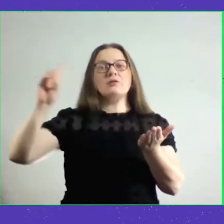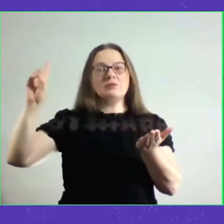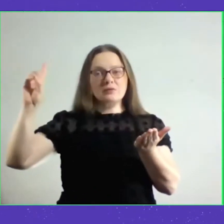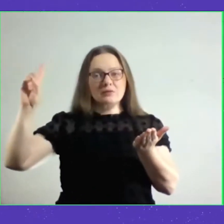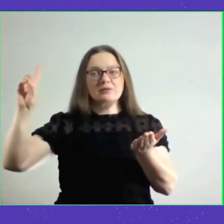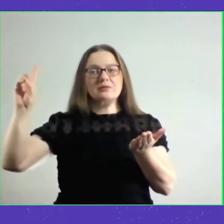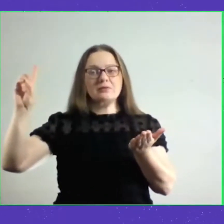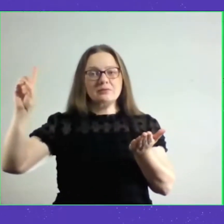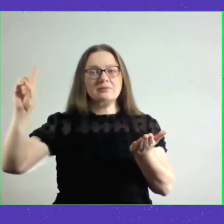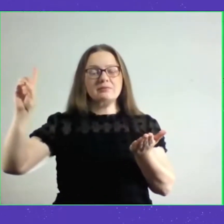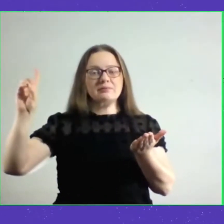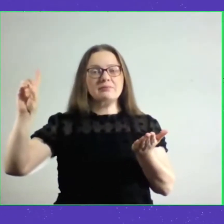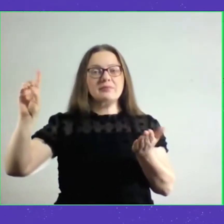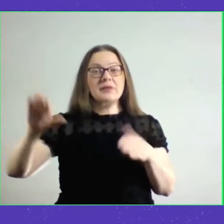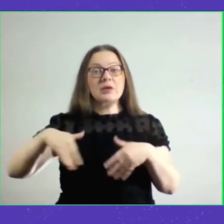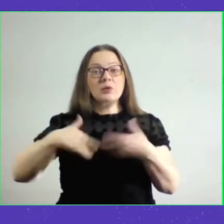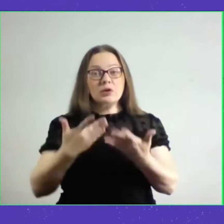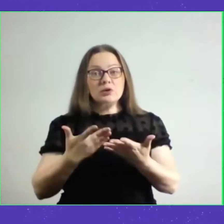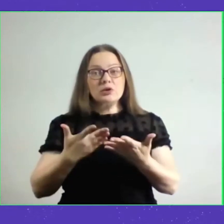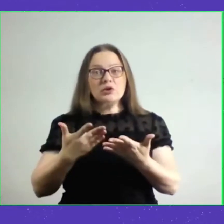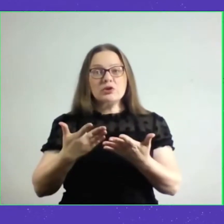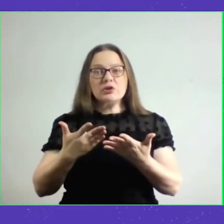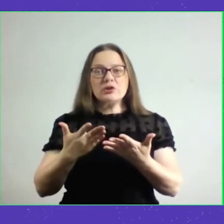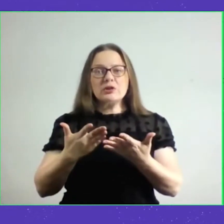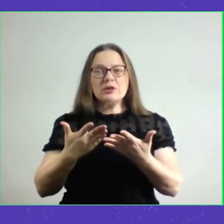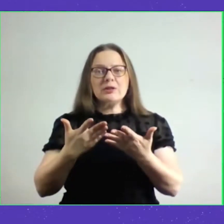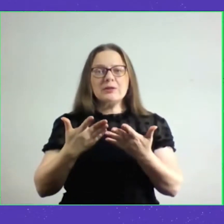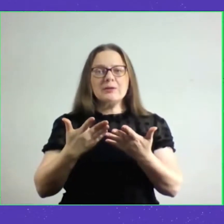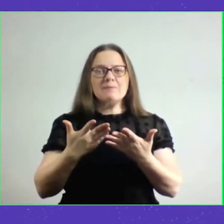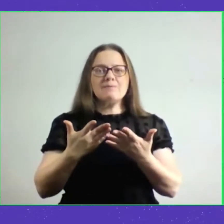gente ouve esse termo hoje,